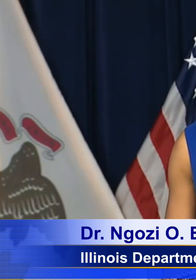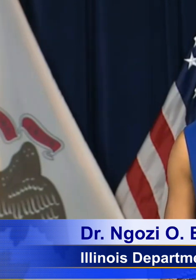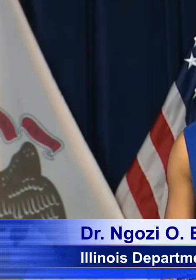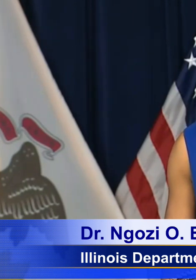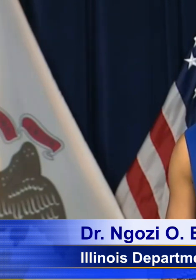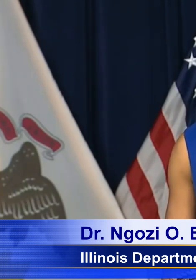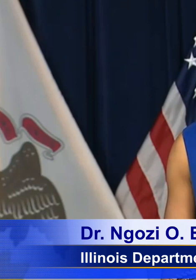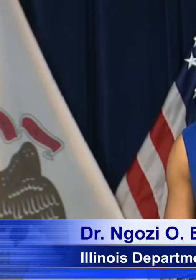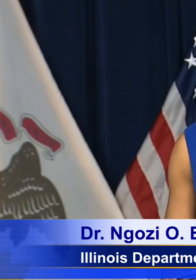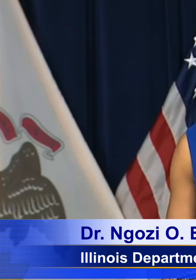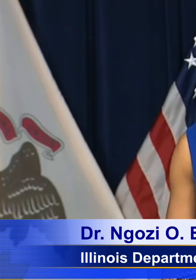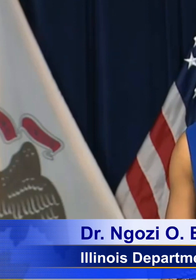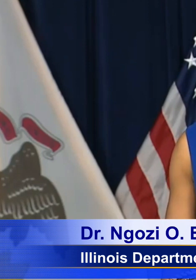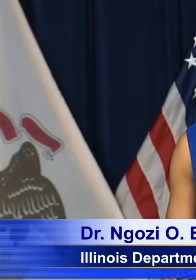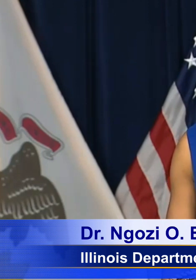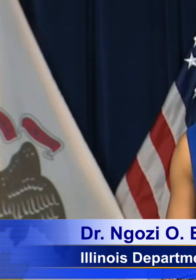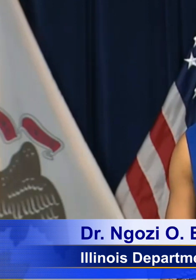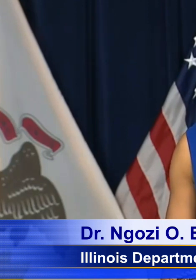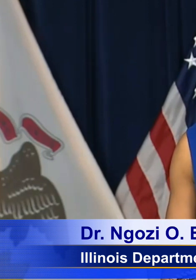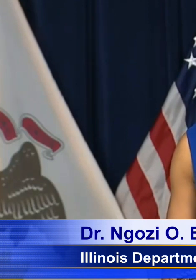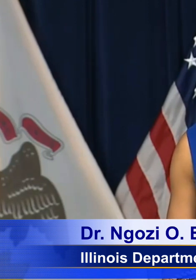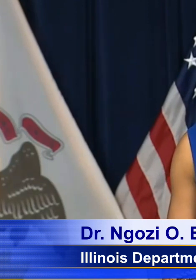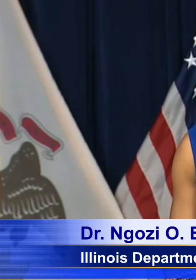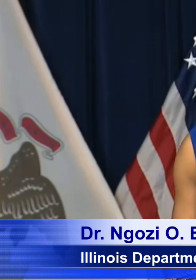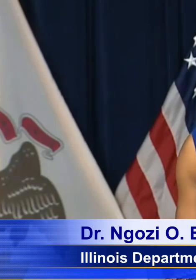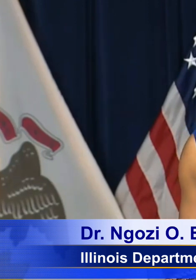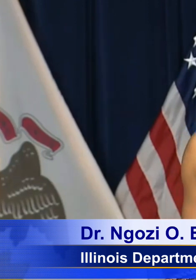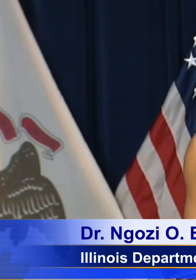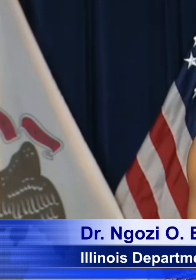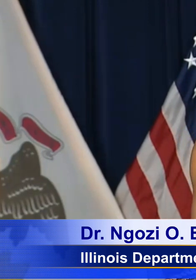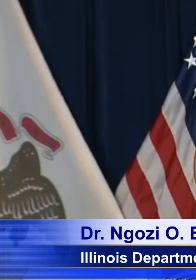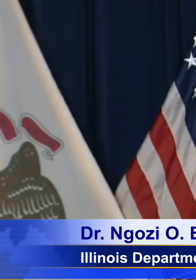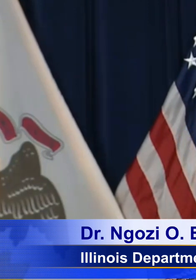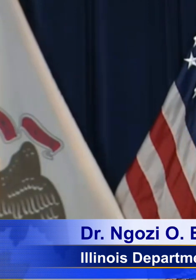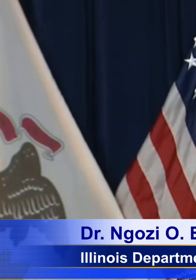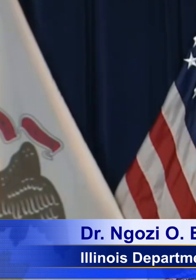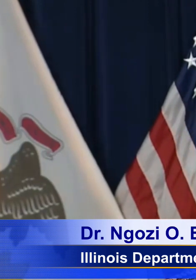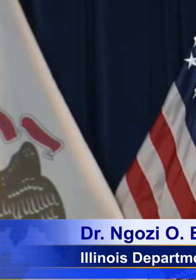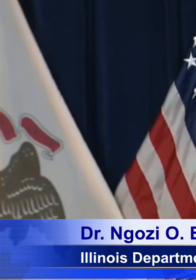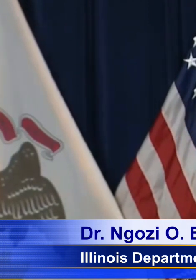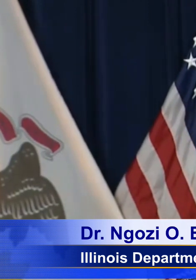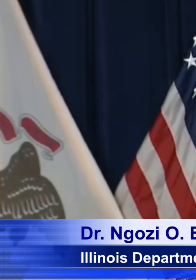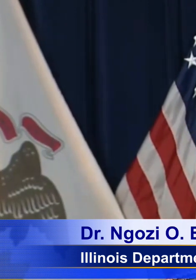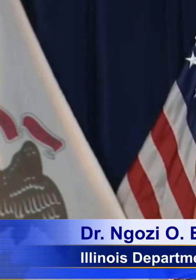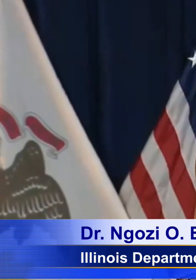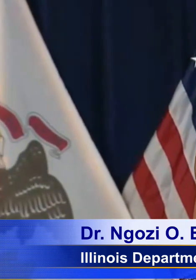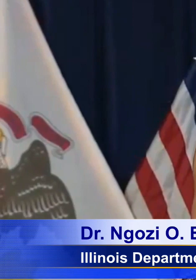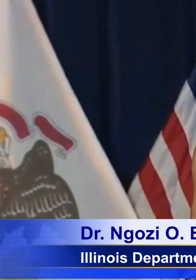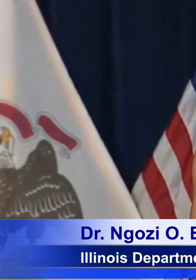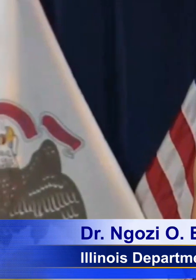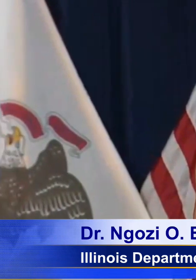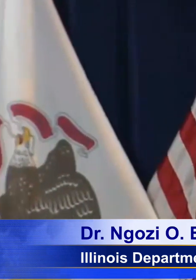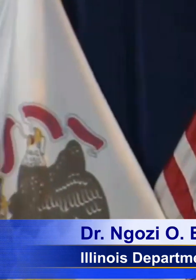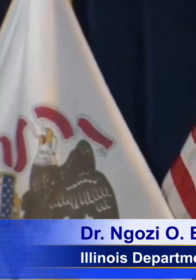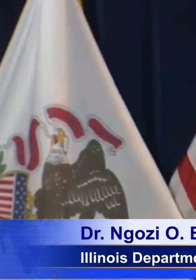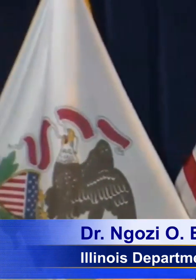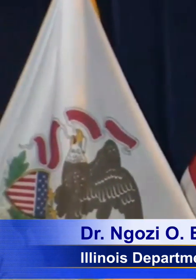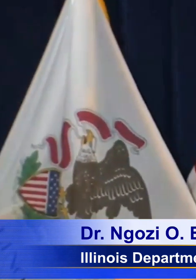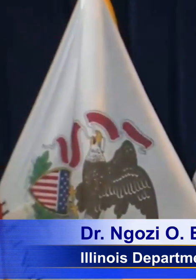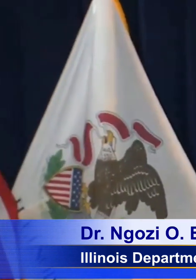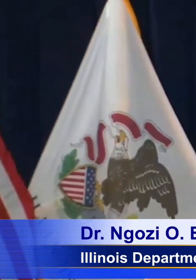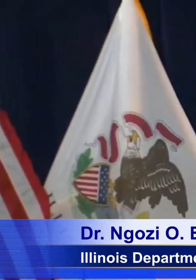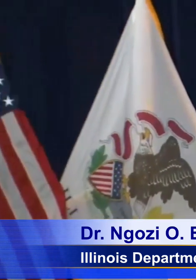superaremos, pero debemos trabajar juntos. Muchísimas gracias. And with that, I will turn it over to